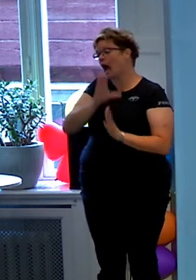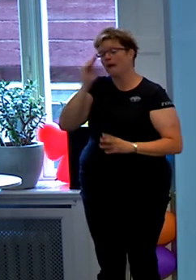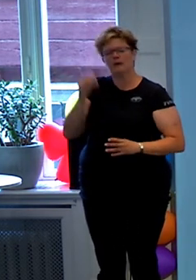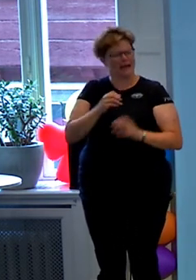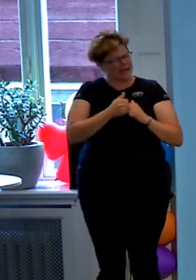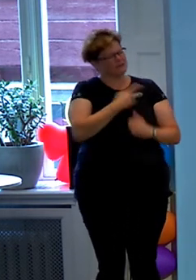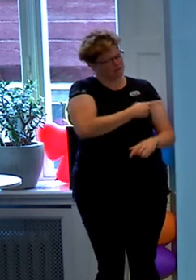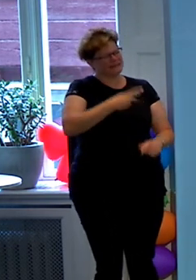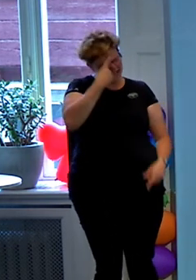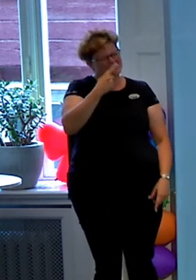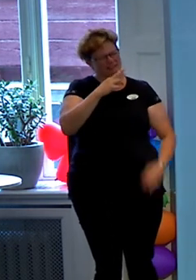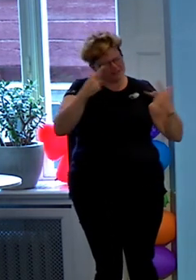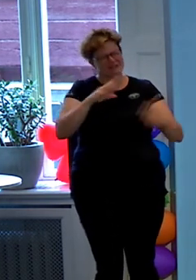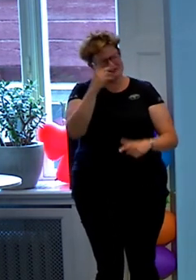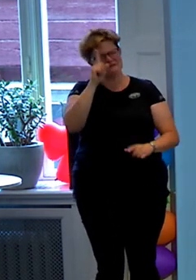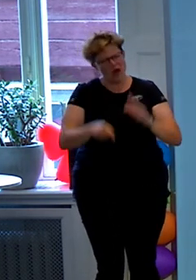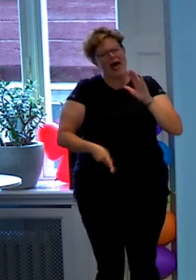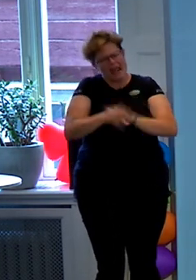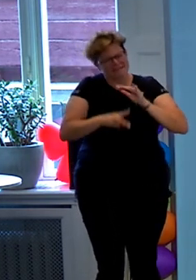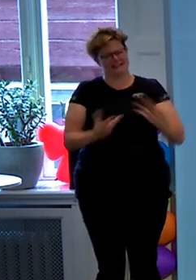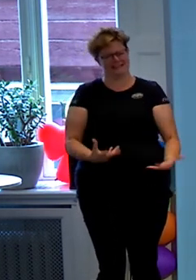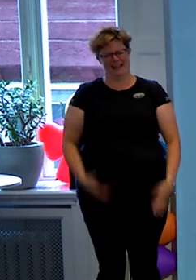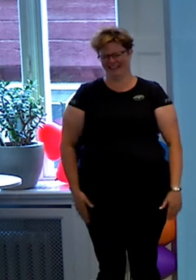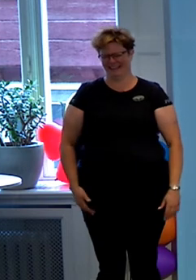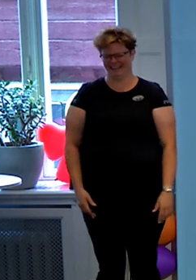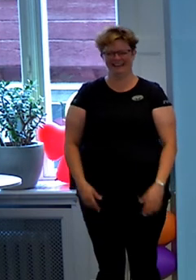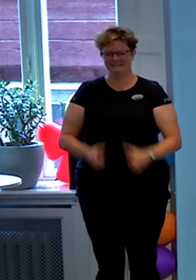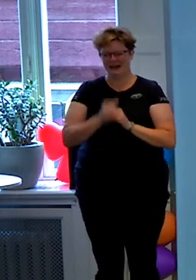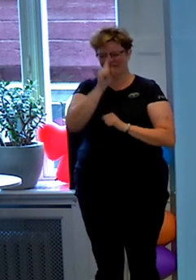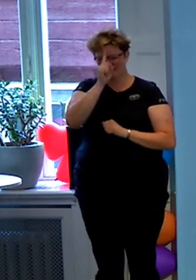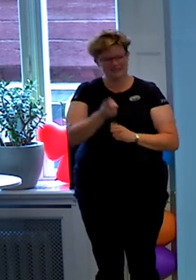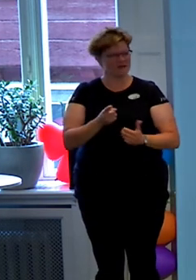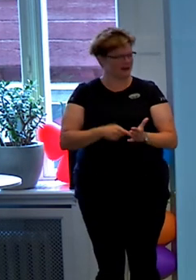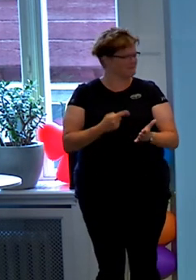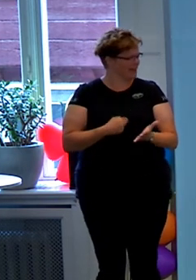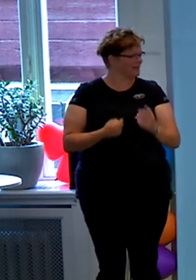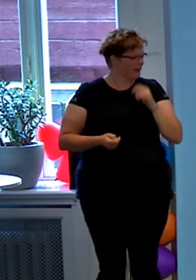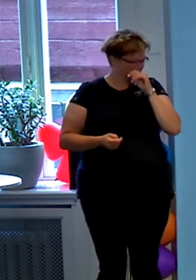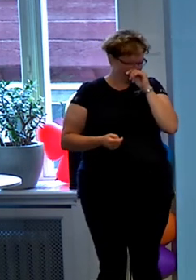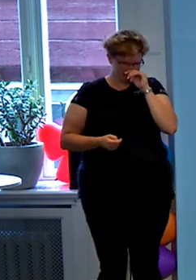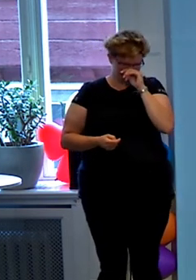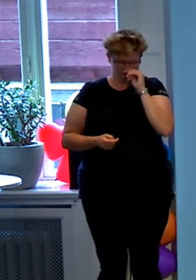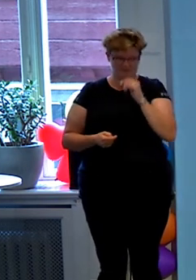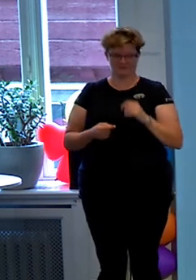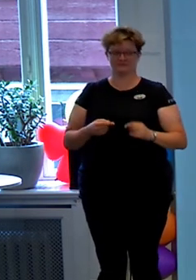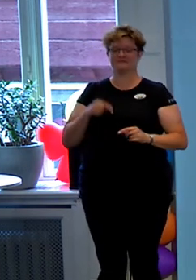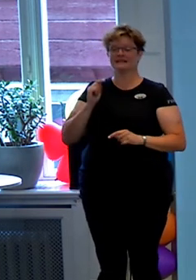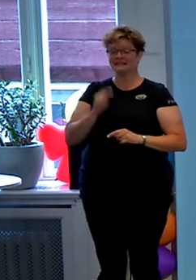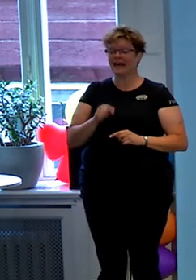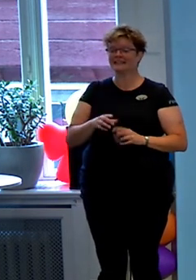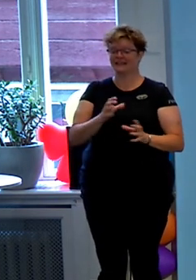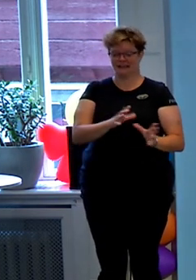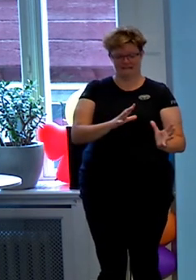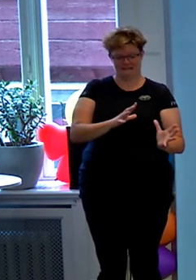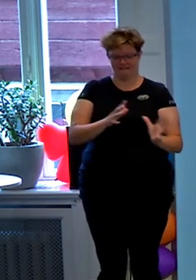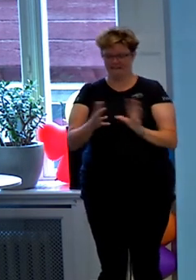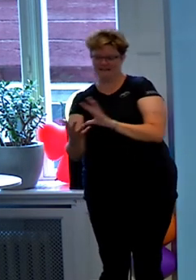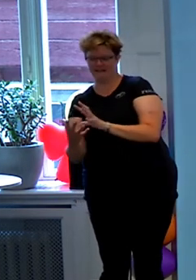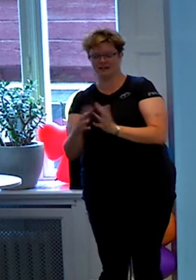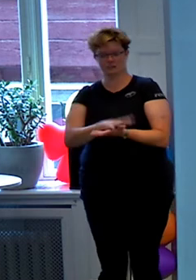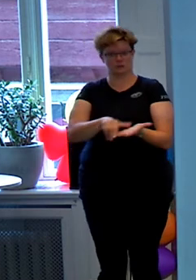tänk, ja, nytt nu för helvete. Ja. Men du förstår, grejen är att jag tänker, för det är denna förflyttning som